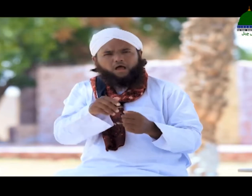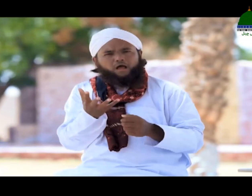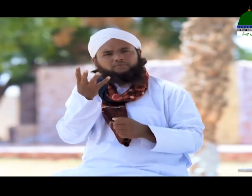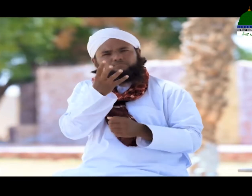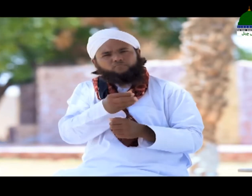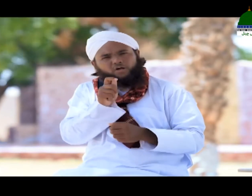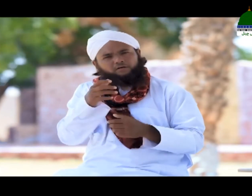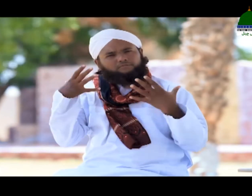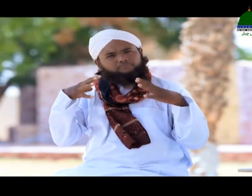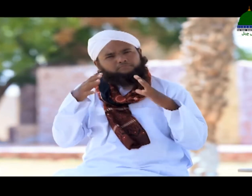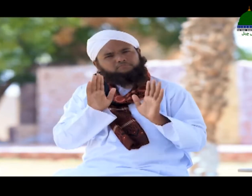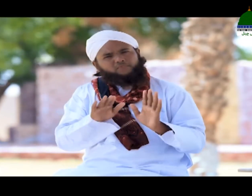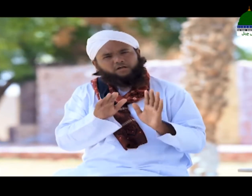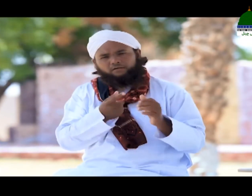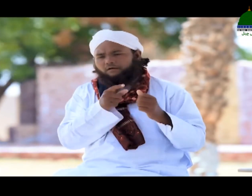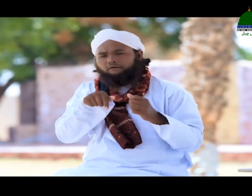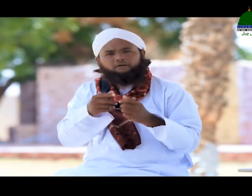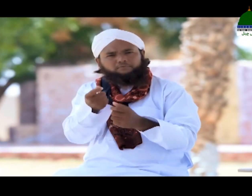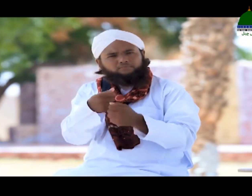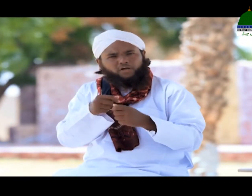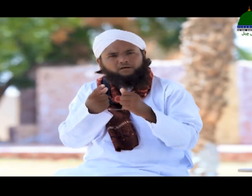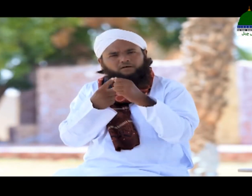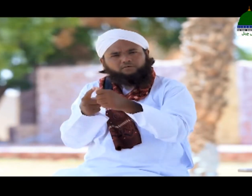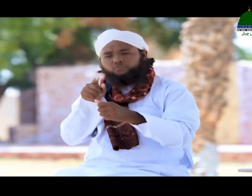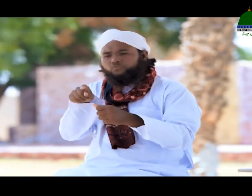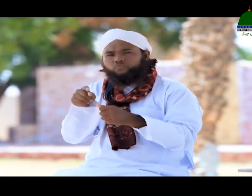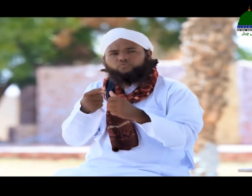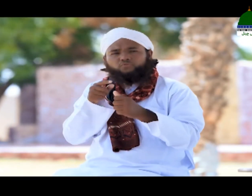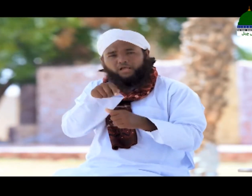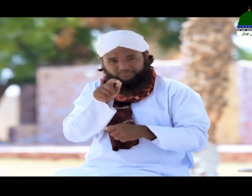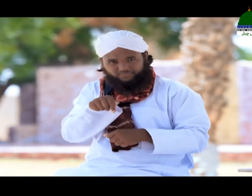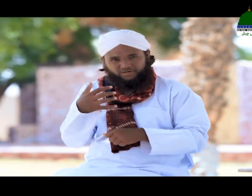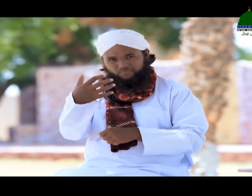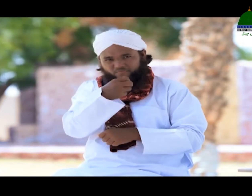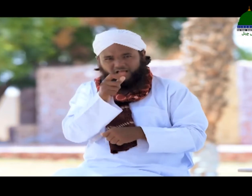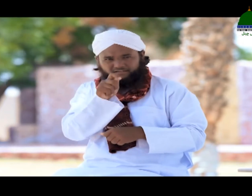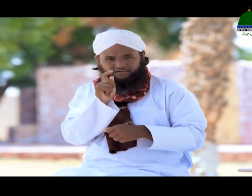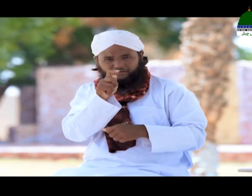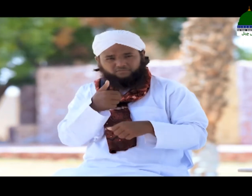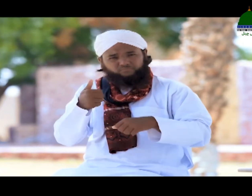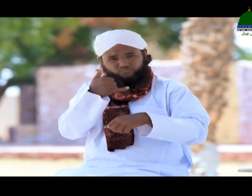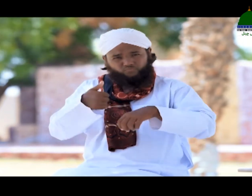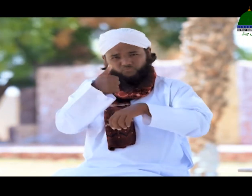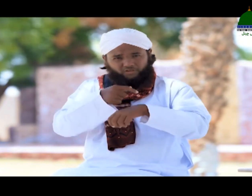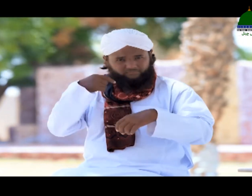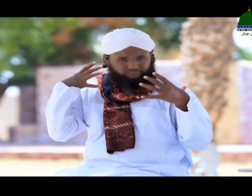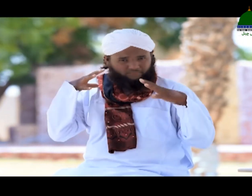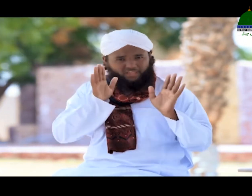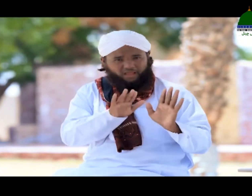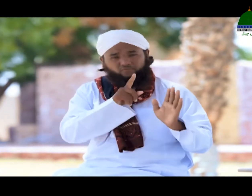آج کیا ہوا؟ اس نے جواباً کہا، آج پھر میں نے اسی مالک کے ہاں مزدوری کی ہے، وہ بڑا کریم ہے، اس نے مجھ سے